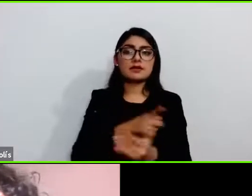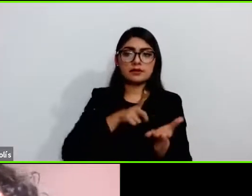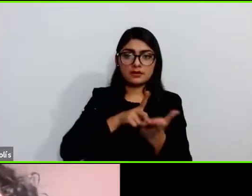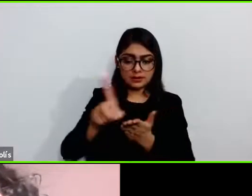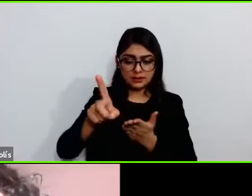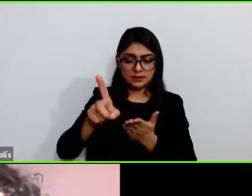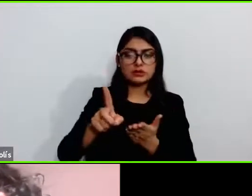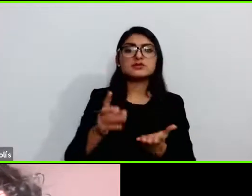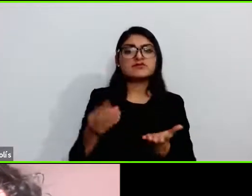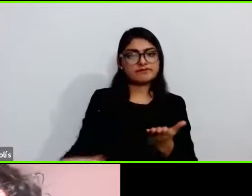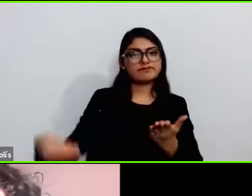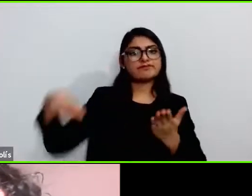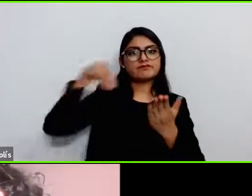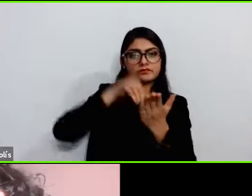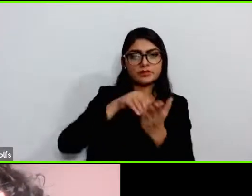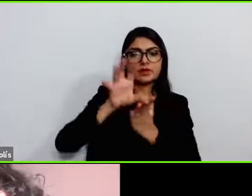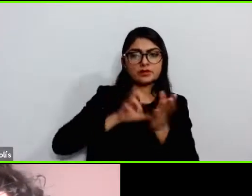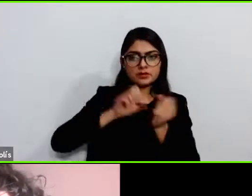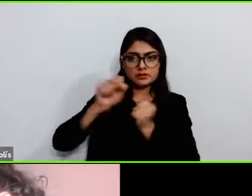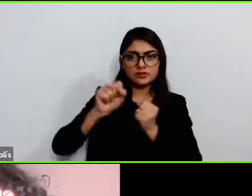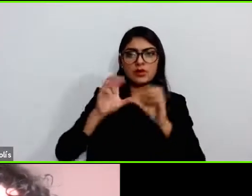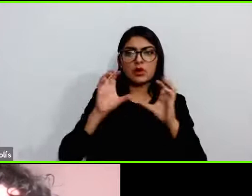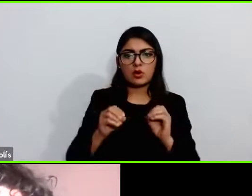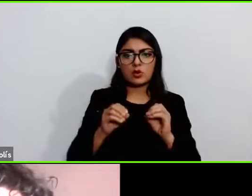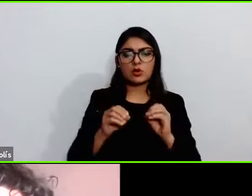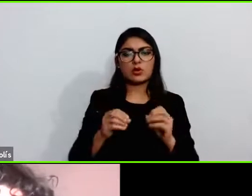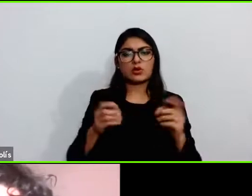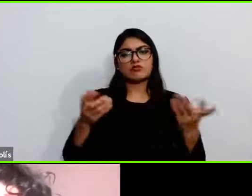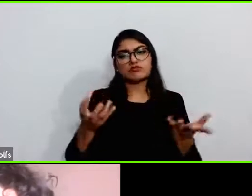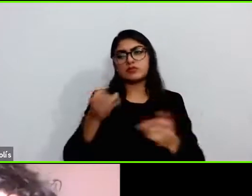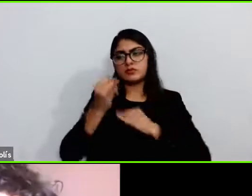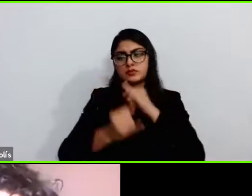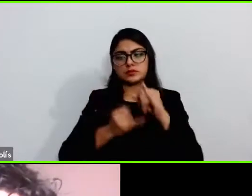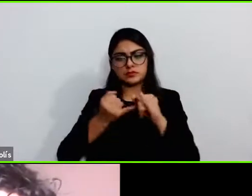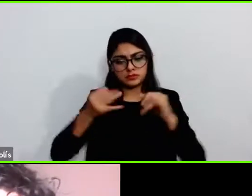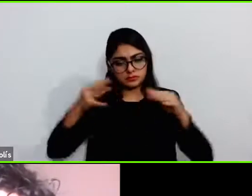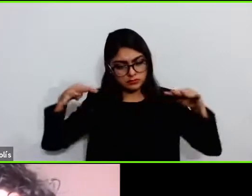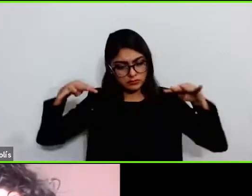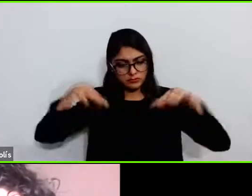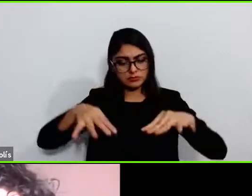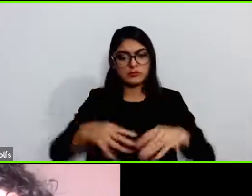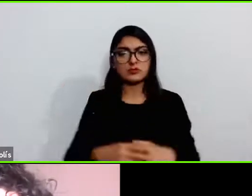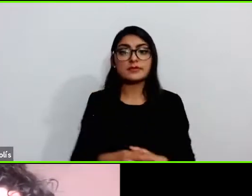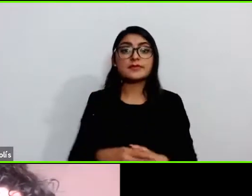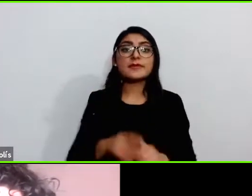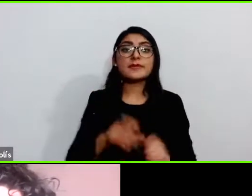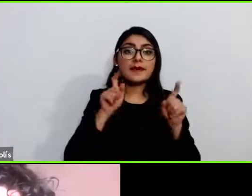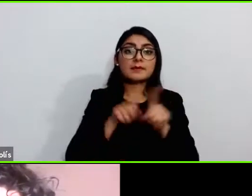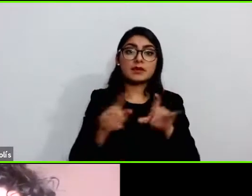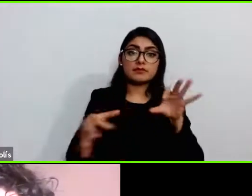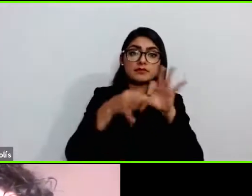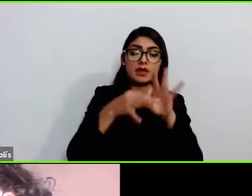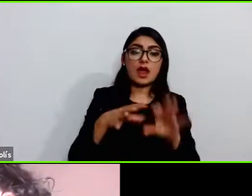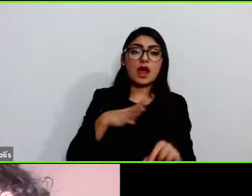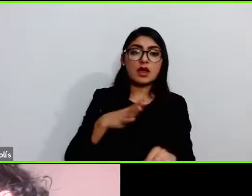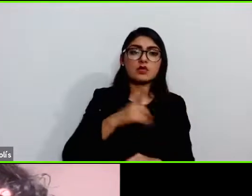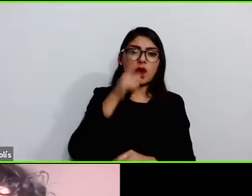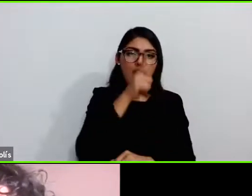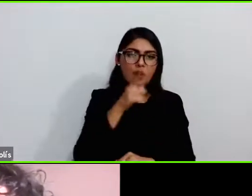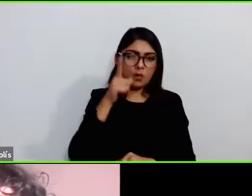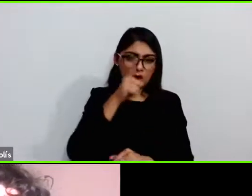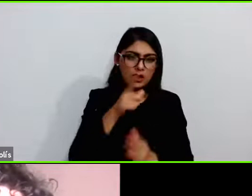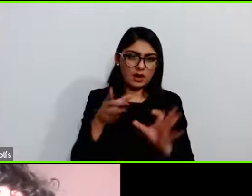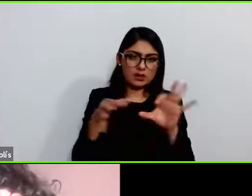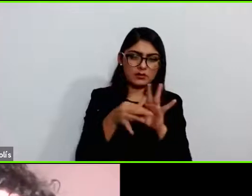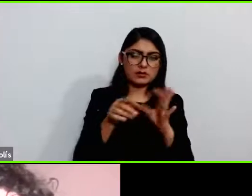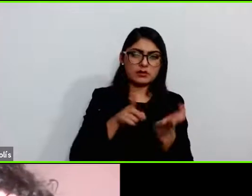o previstos en tratados internacionales. También hay, digamos, un lenguaje de los derechos y en ese sentido, digamos,